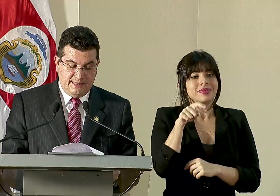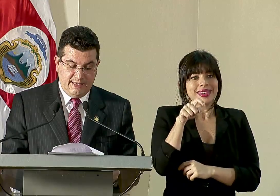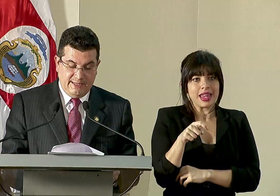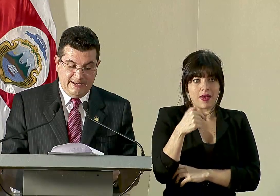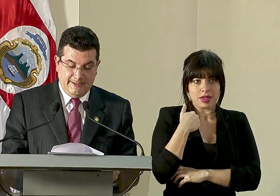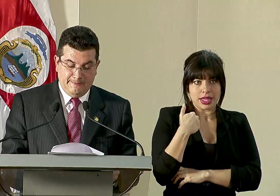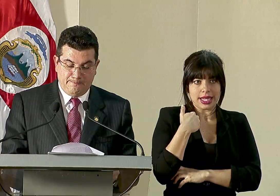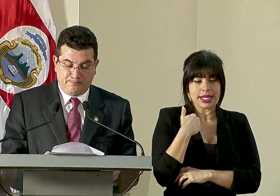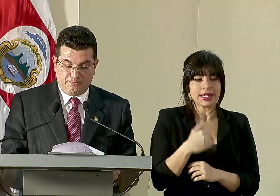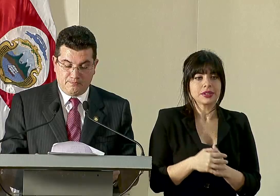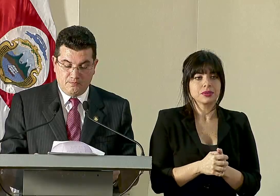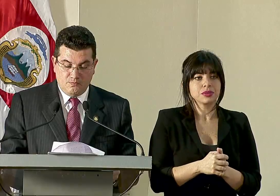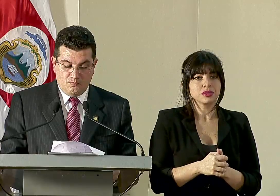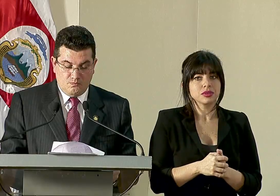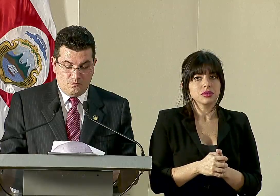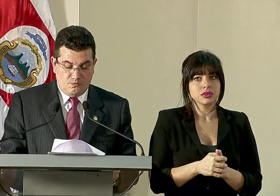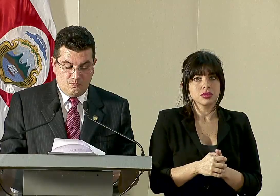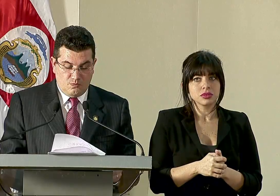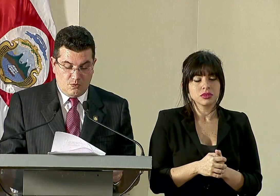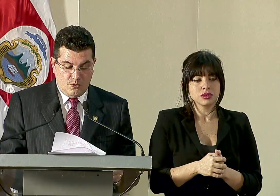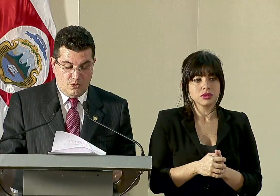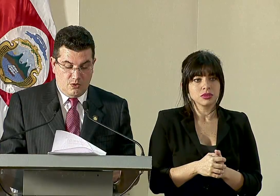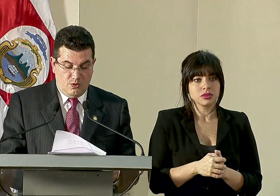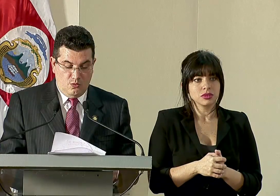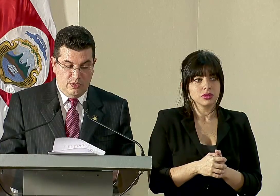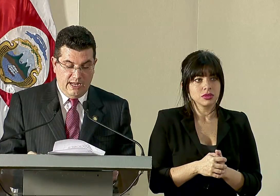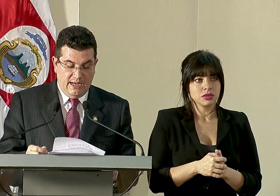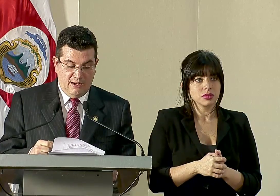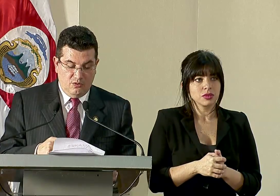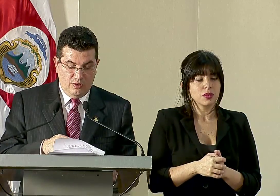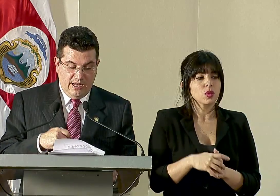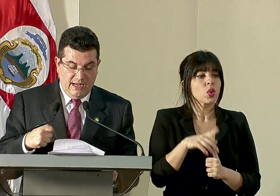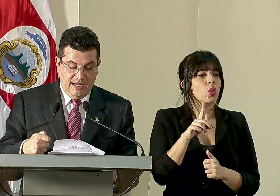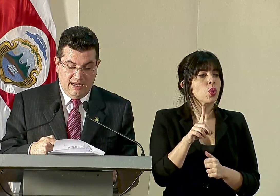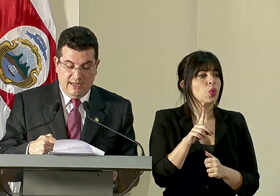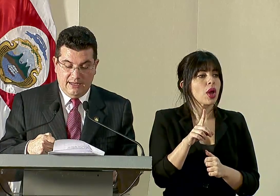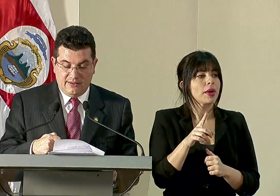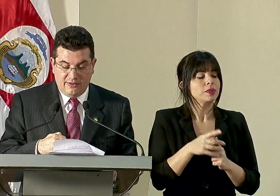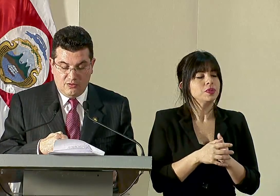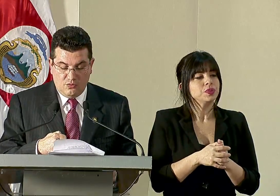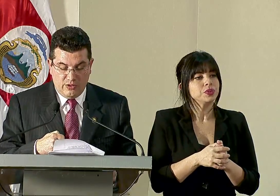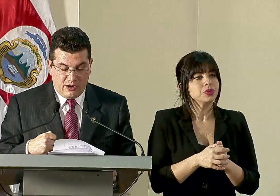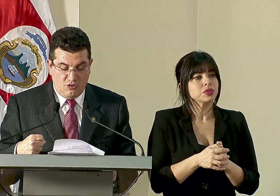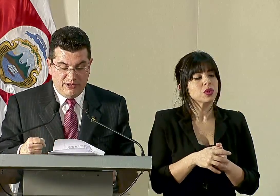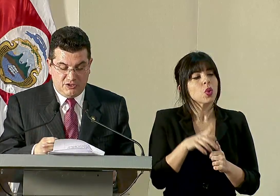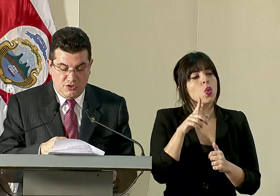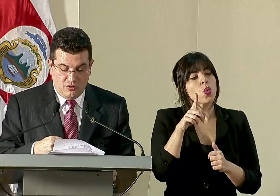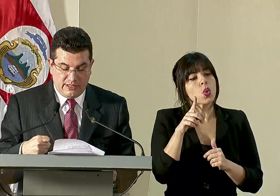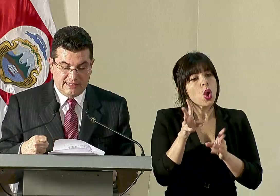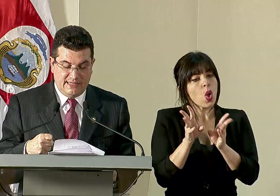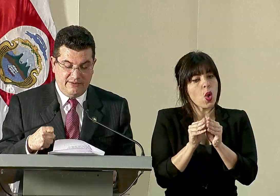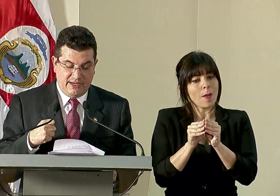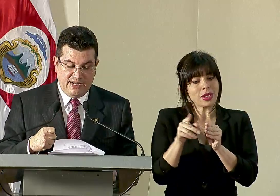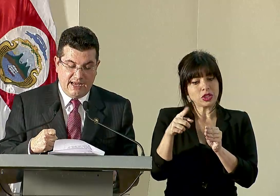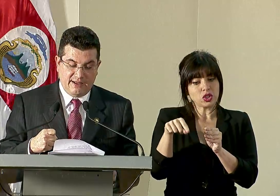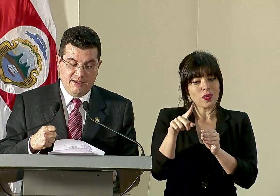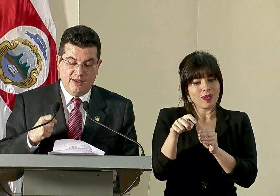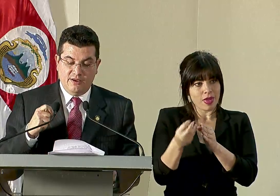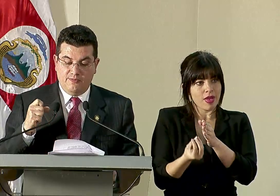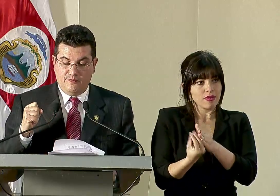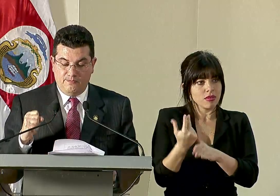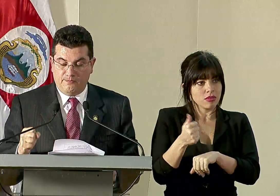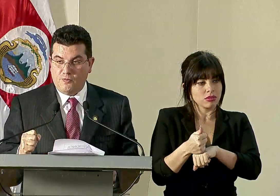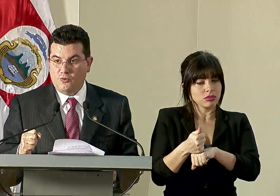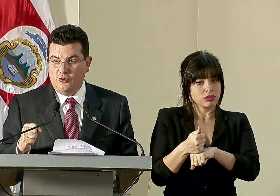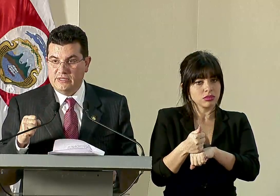una comisión que se debe crear,